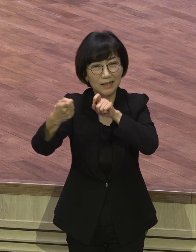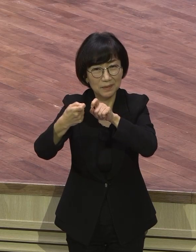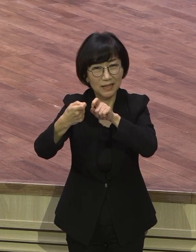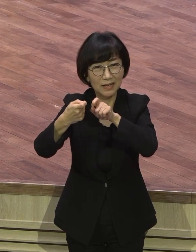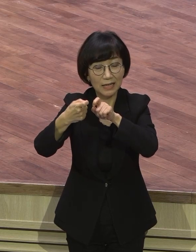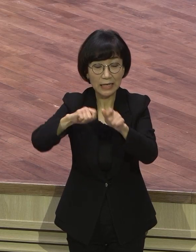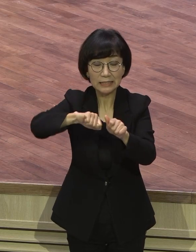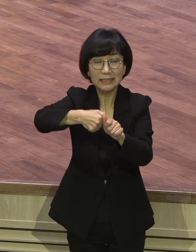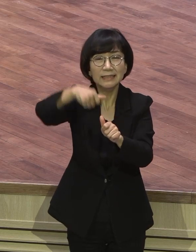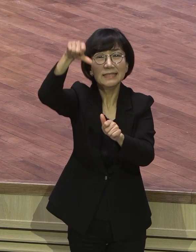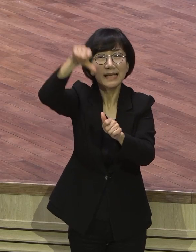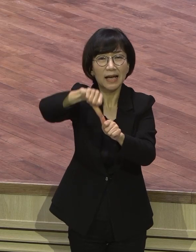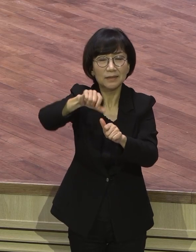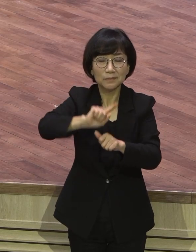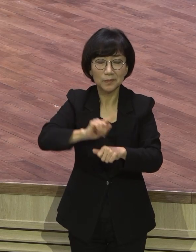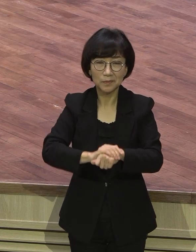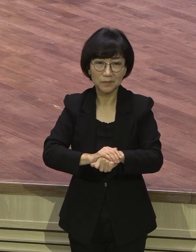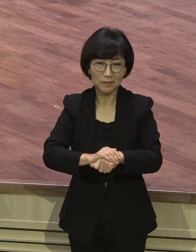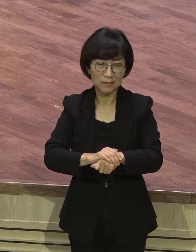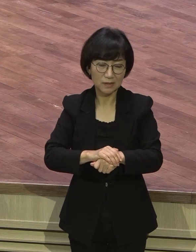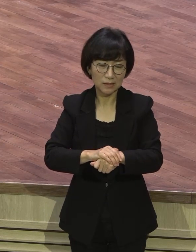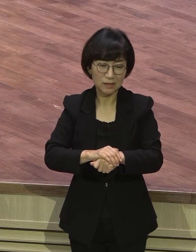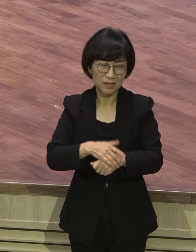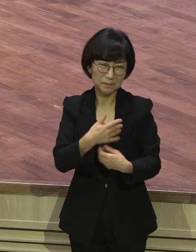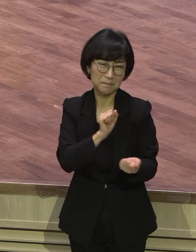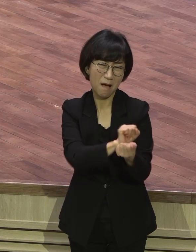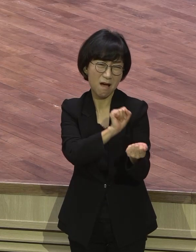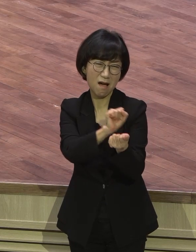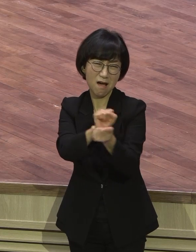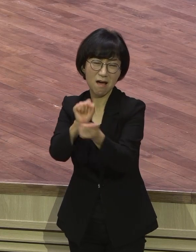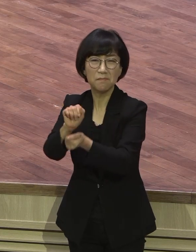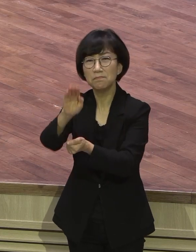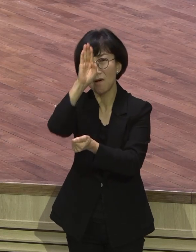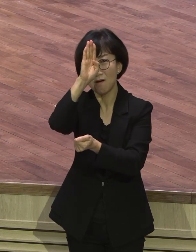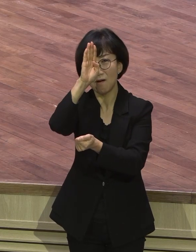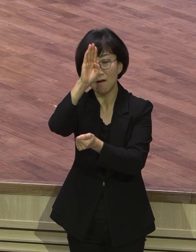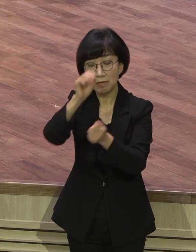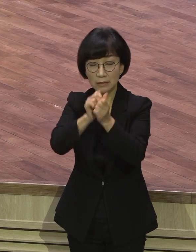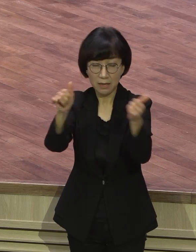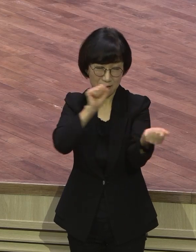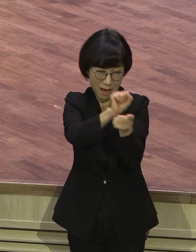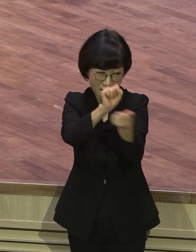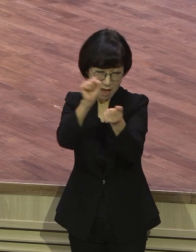재앙 중에 전년병이 이래서 그야말로 저 인류가 다 죽게 됩니다.